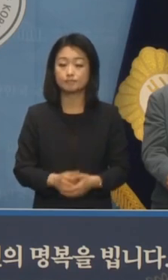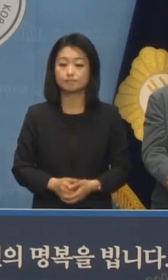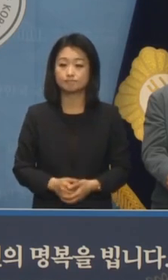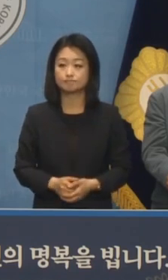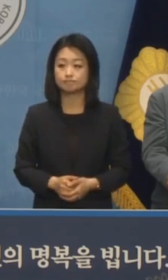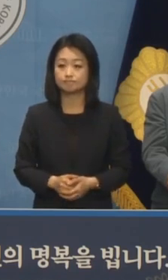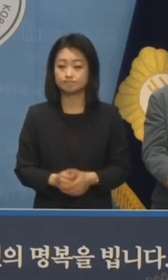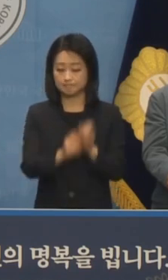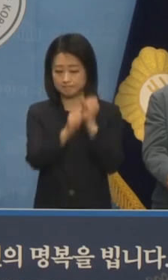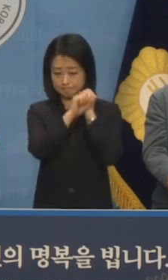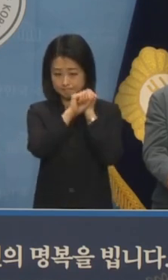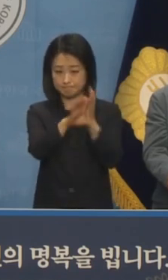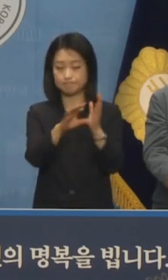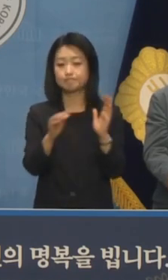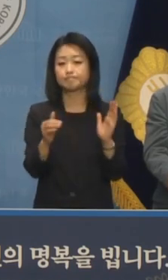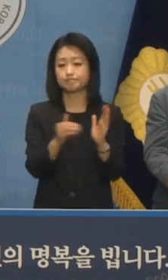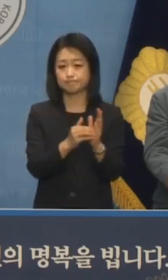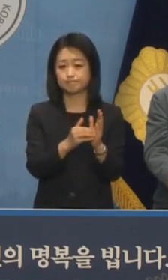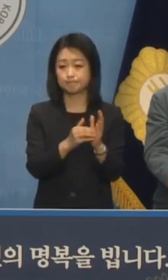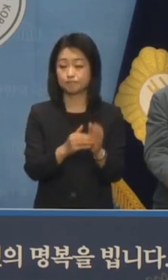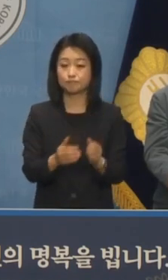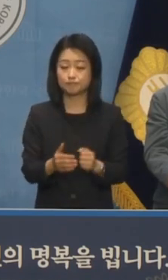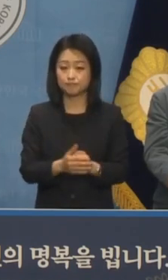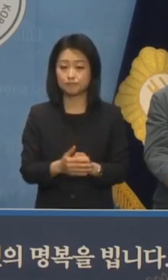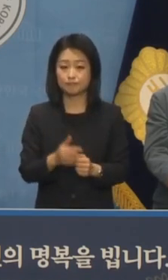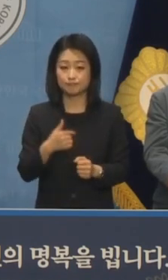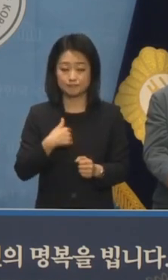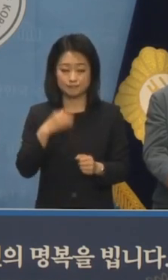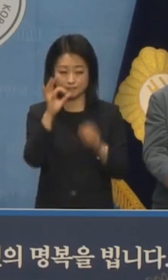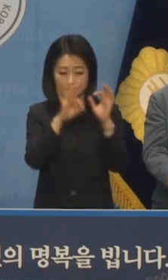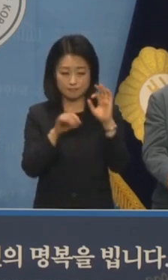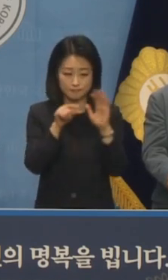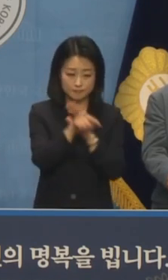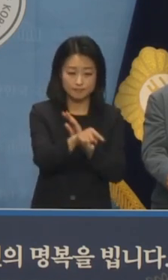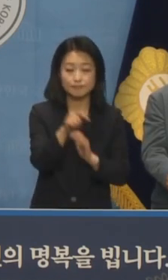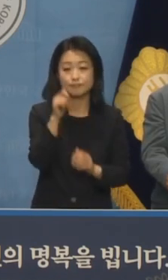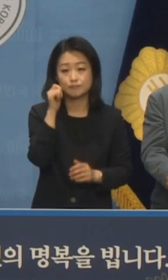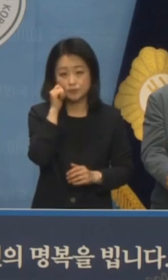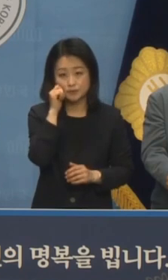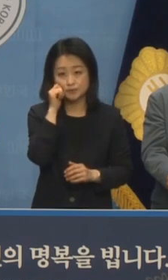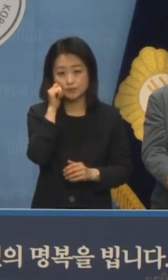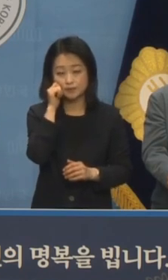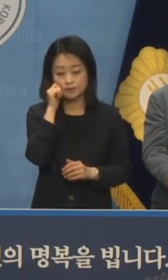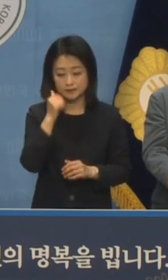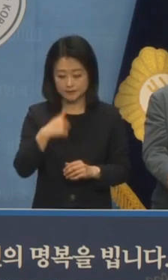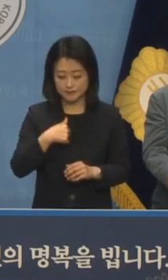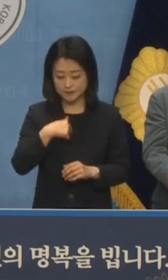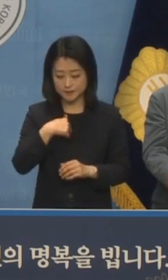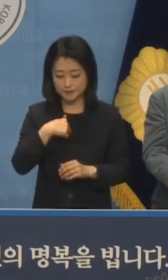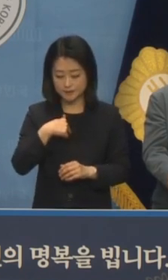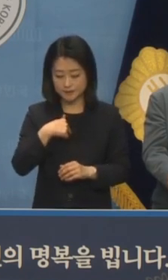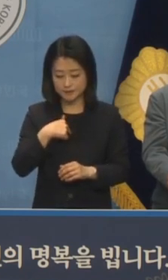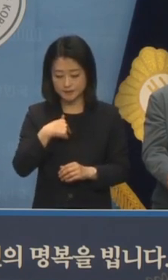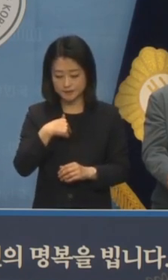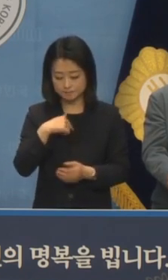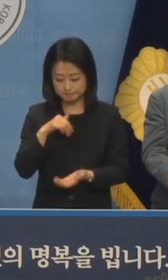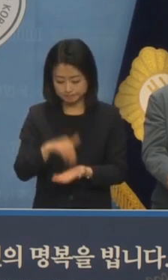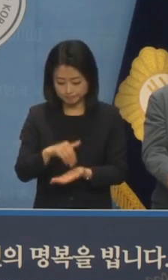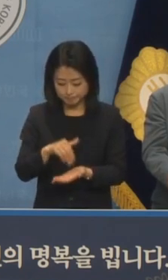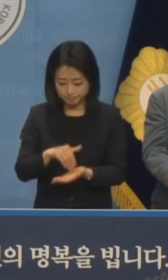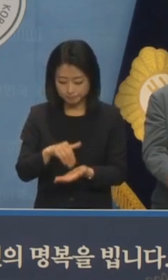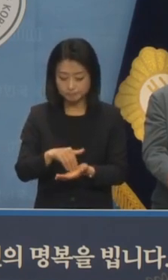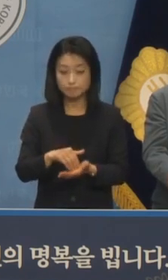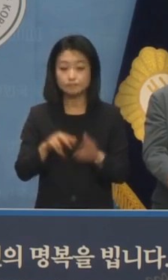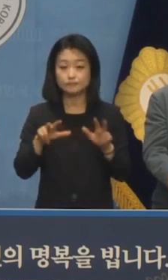이미 발의는 끝난 상황이라 제가 고인을 찾아뵙지 못하는 것에 많은 죄책감이 들었고 이런 상황이